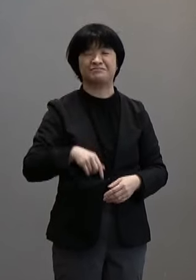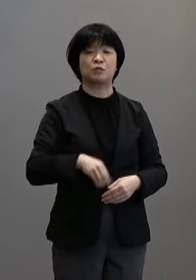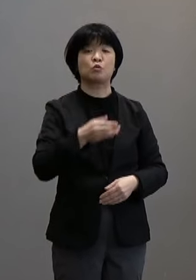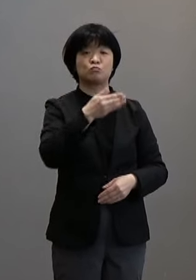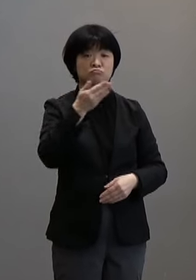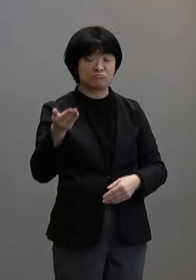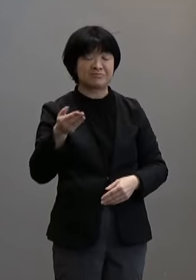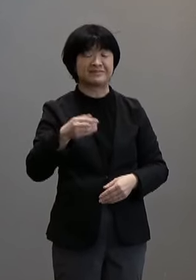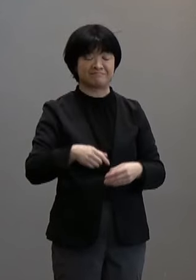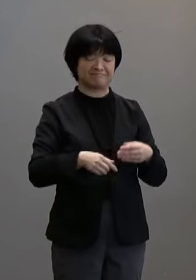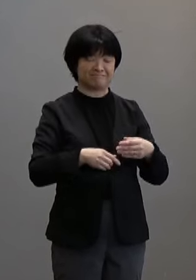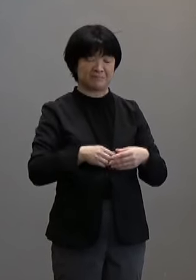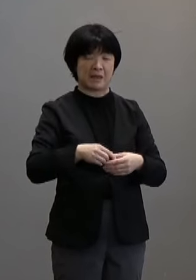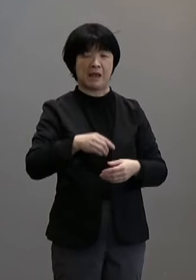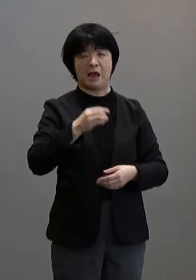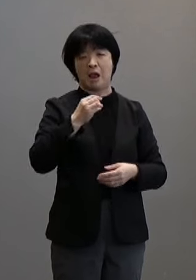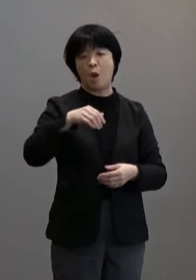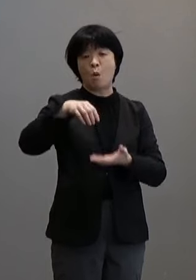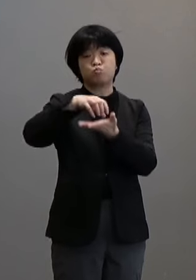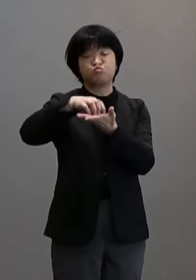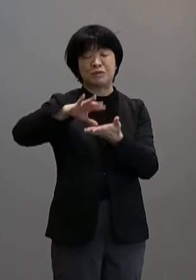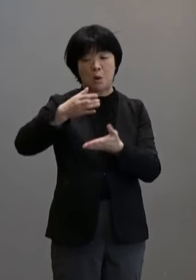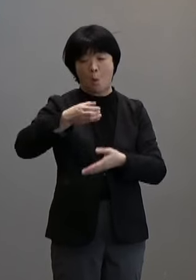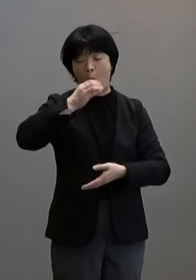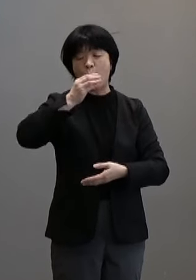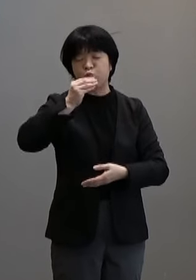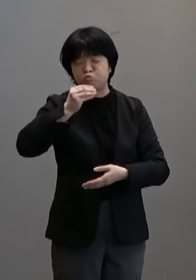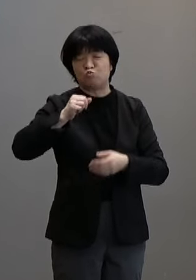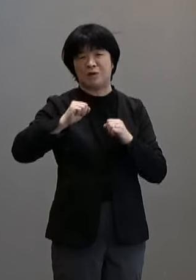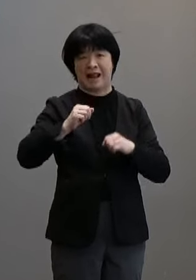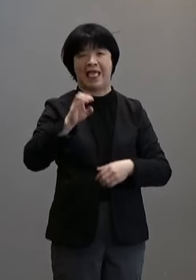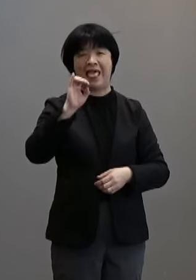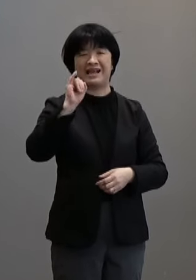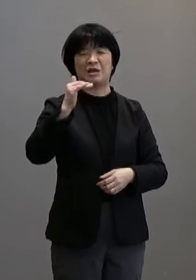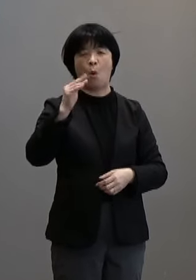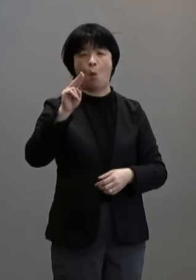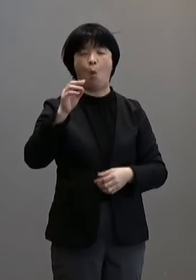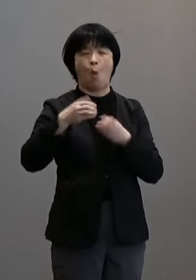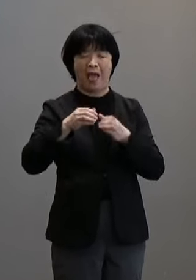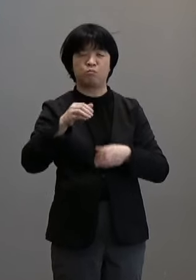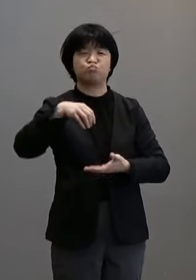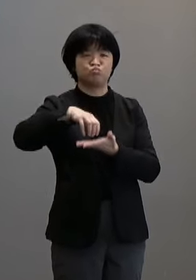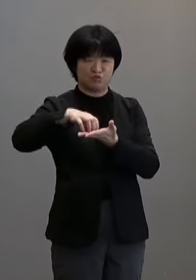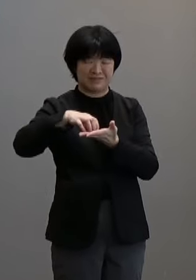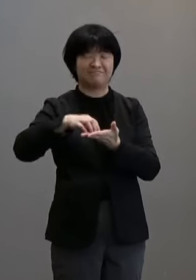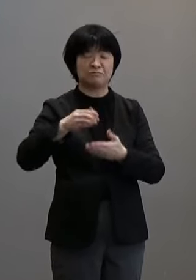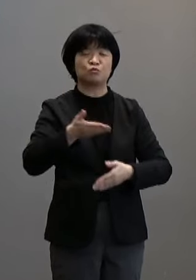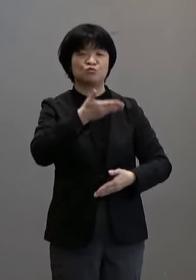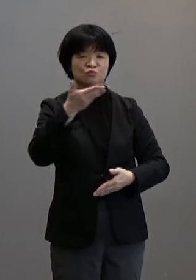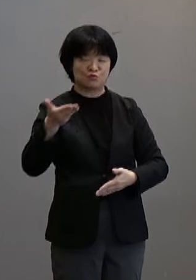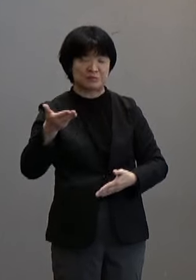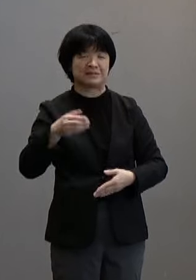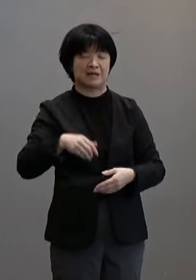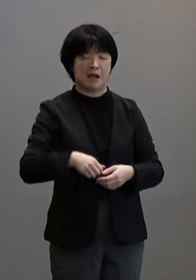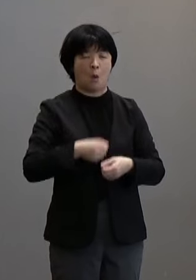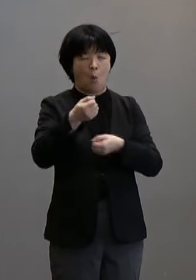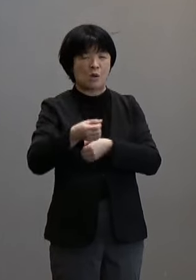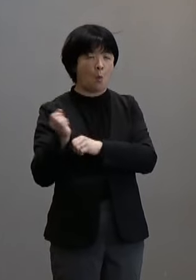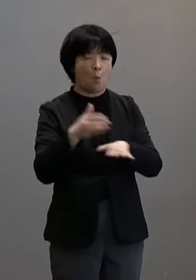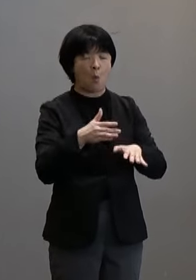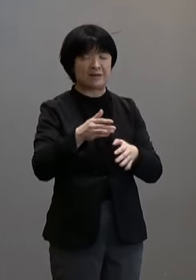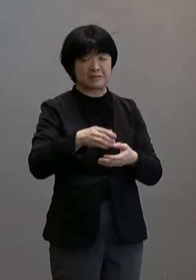から吸って食べる栄光ランプリンです。同賞は耕作放棄地を活用して栽培したホップを使った小江戸